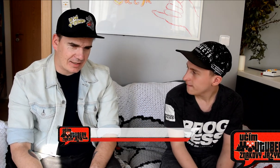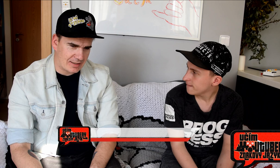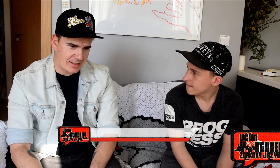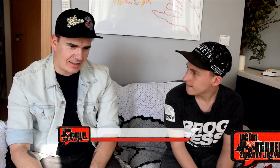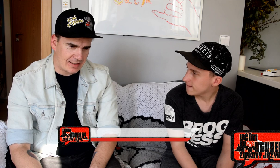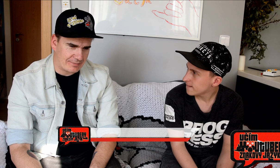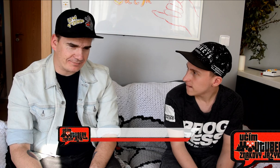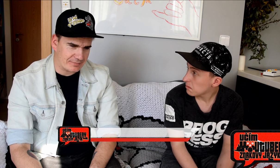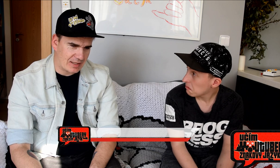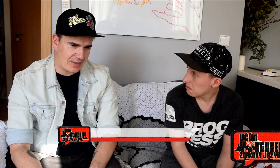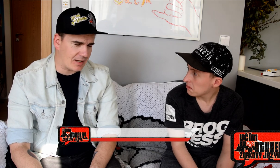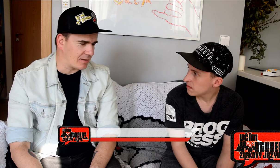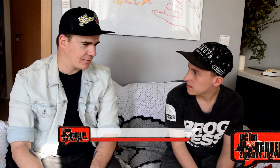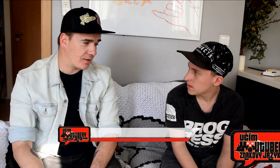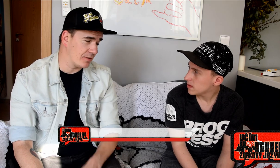řekne víte, koho v...